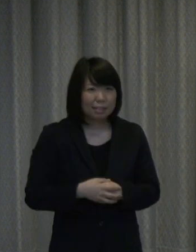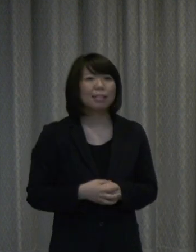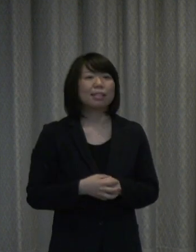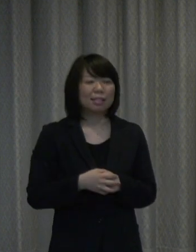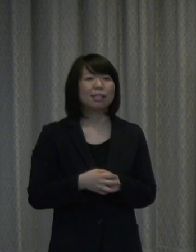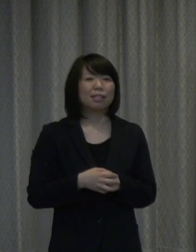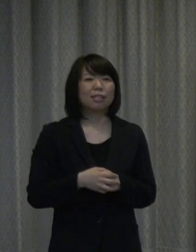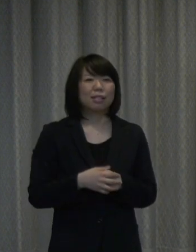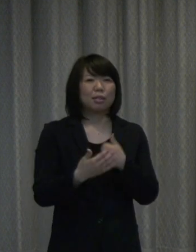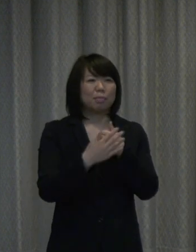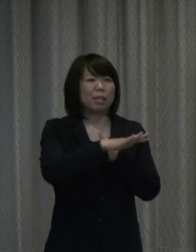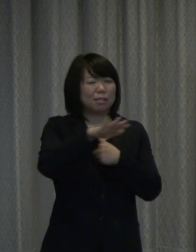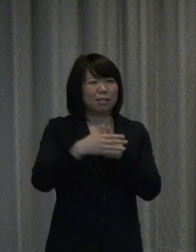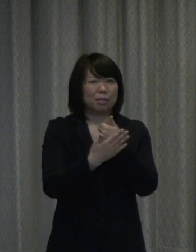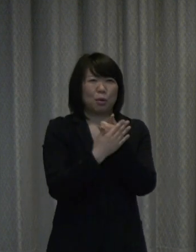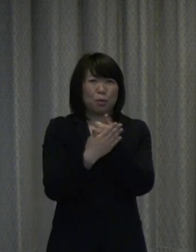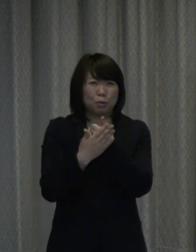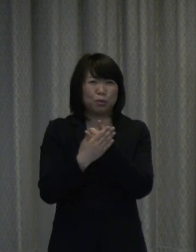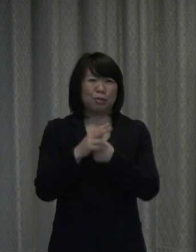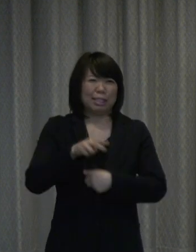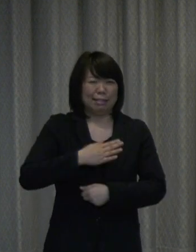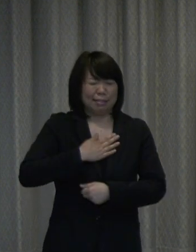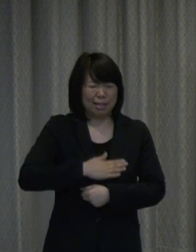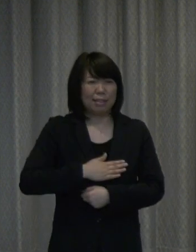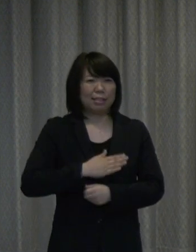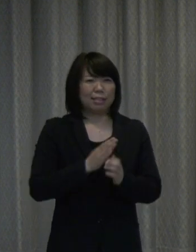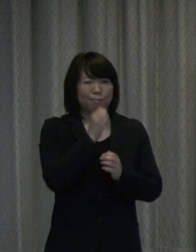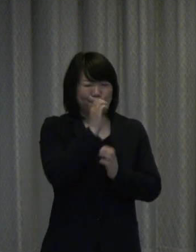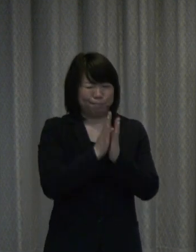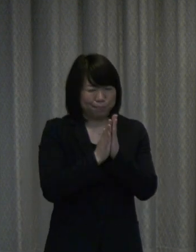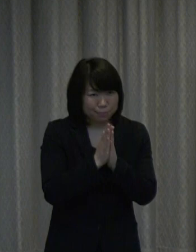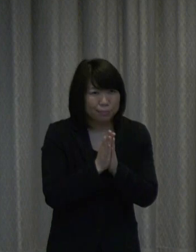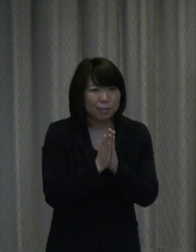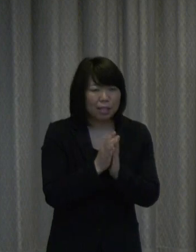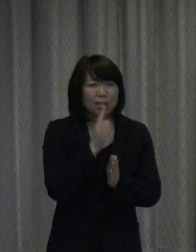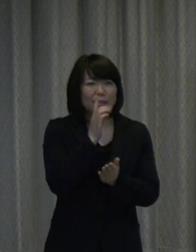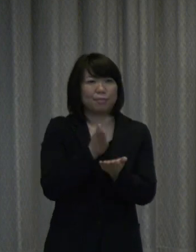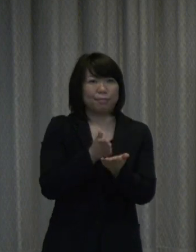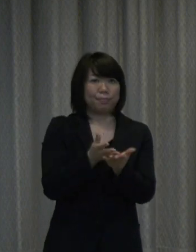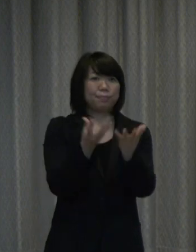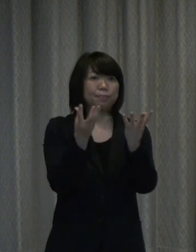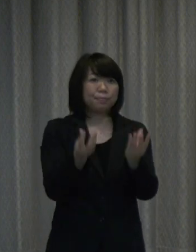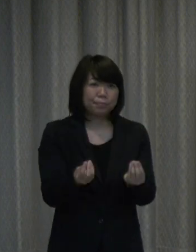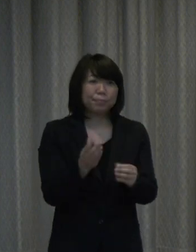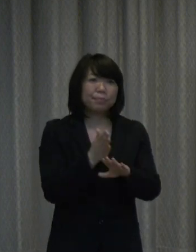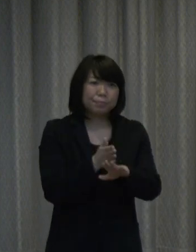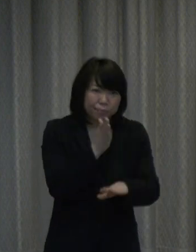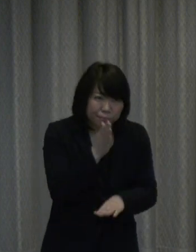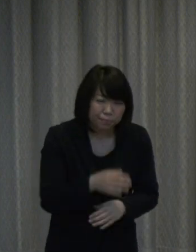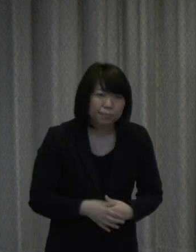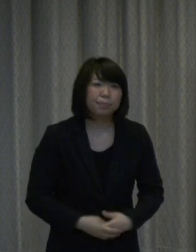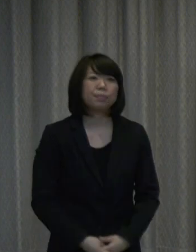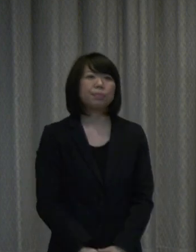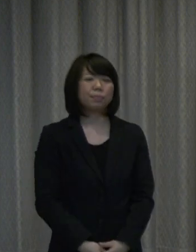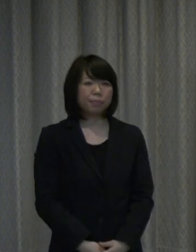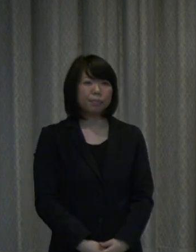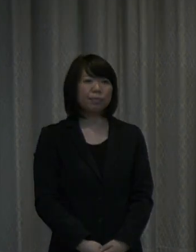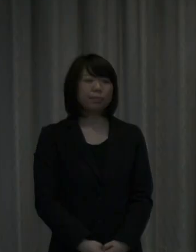のご協力ご理解をいただきますことをお願い申し上げて、私のメッセージといたします。ありがとうございます。